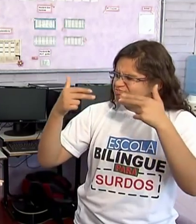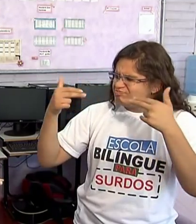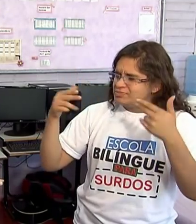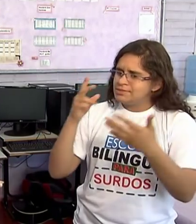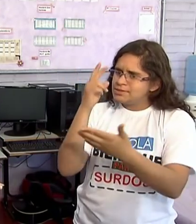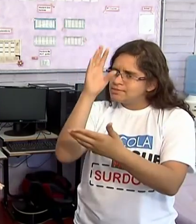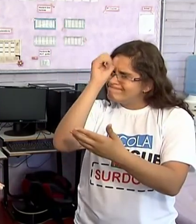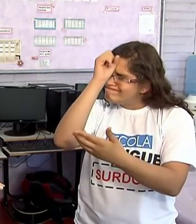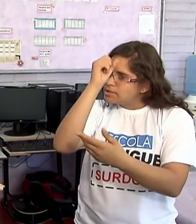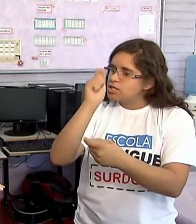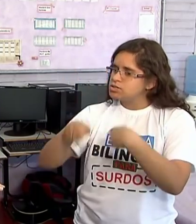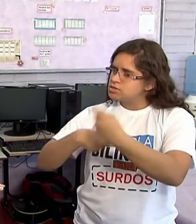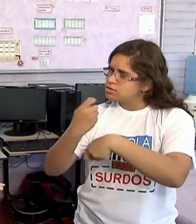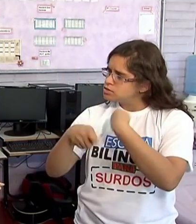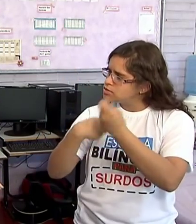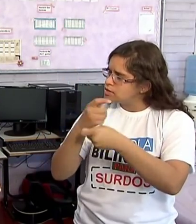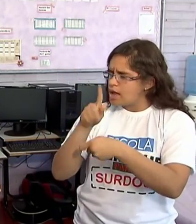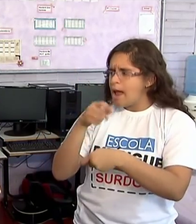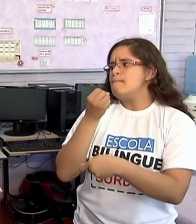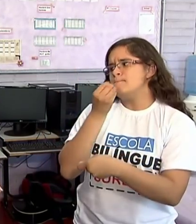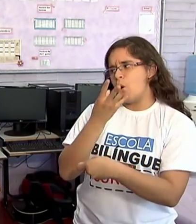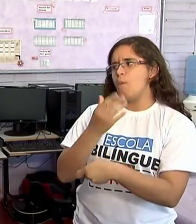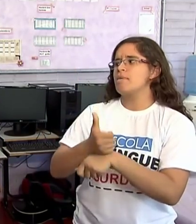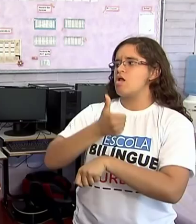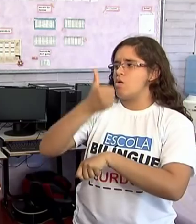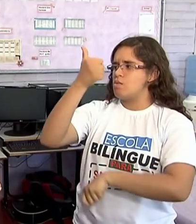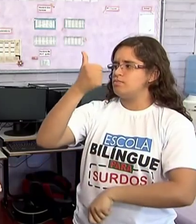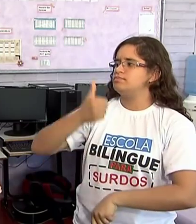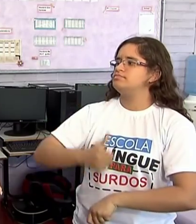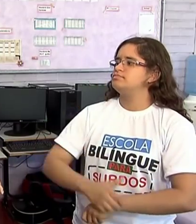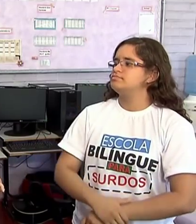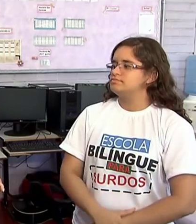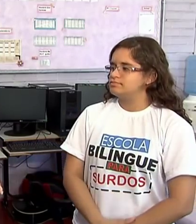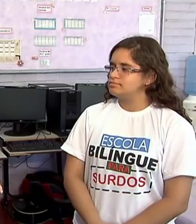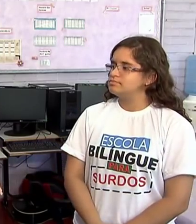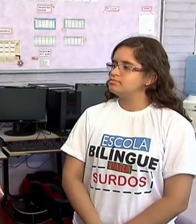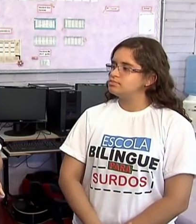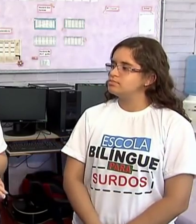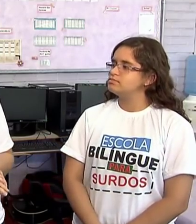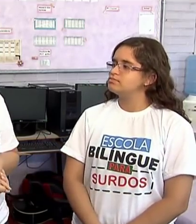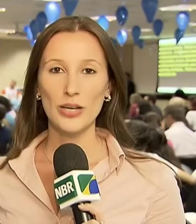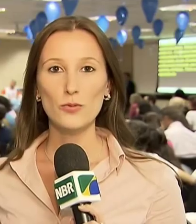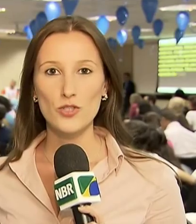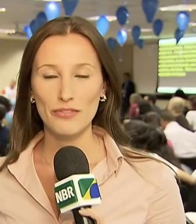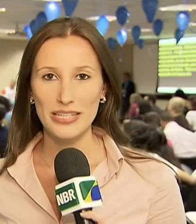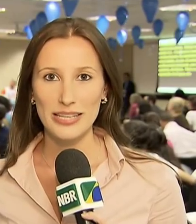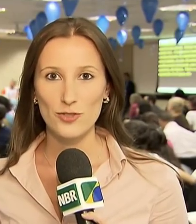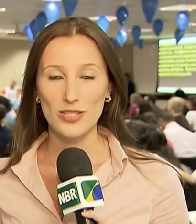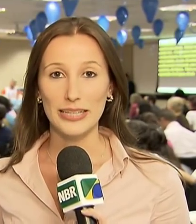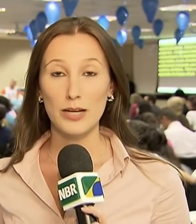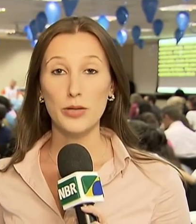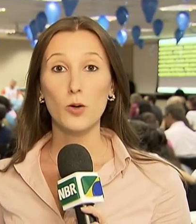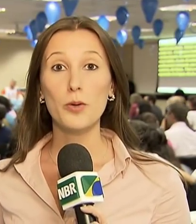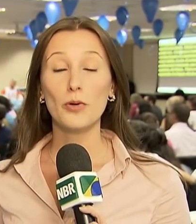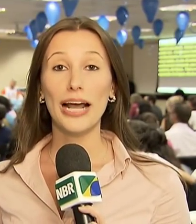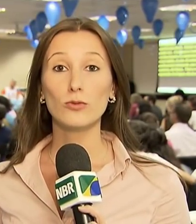as palavras, como consultar no dicionário, sinais novos, eu acho que é melhor. No dia 26 de setembro é comemorado o